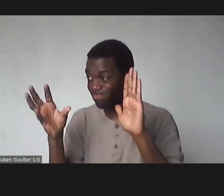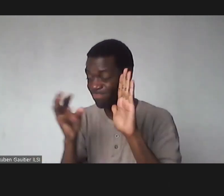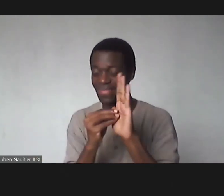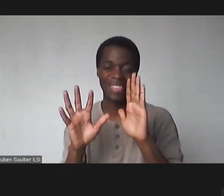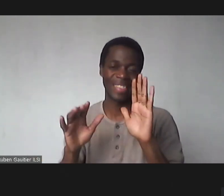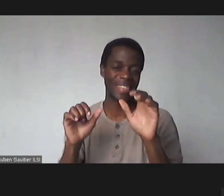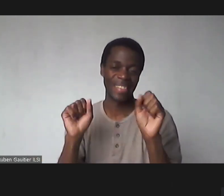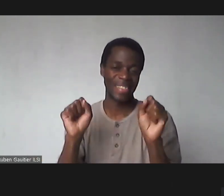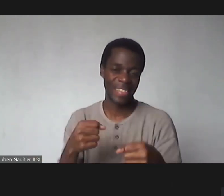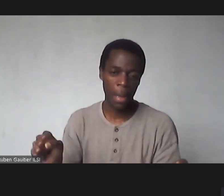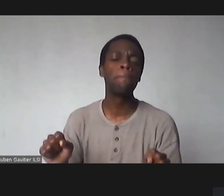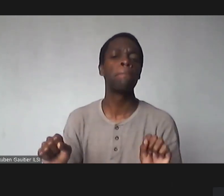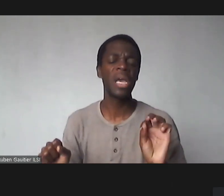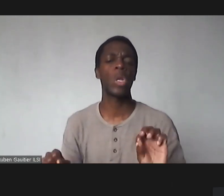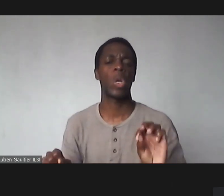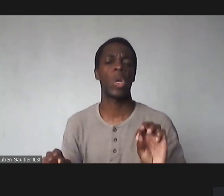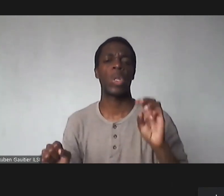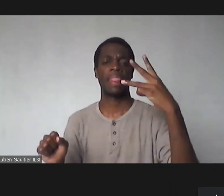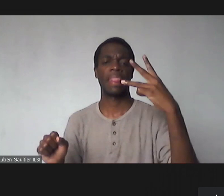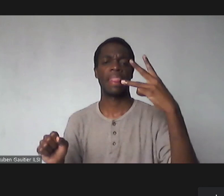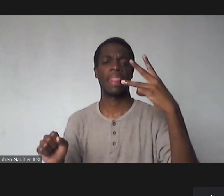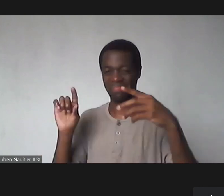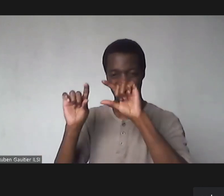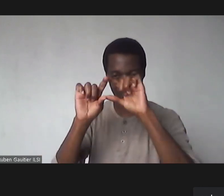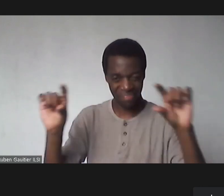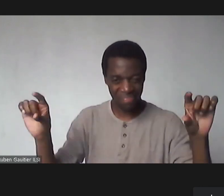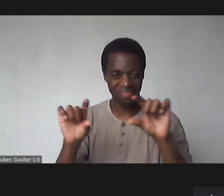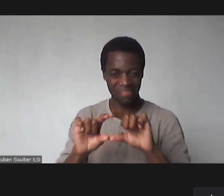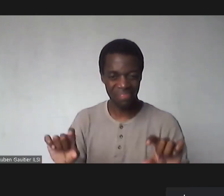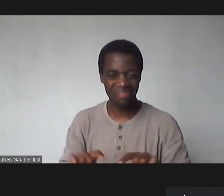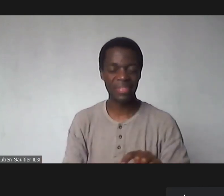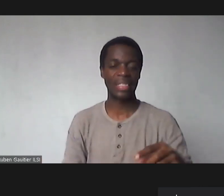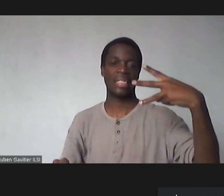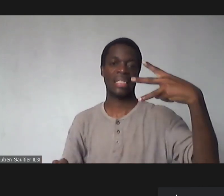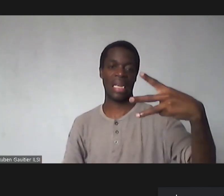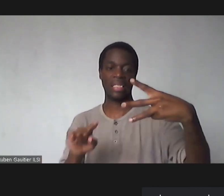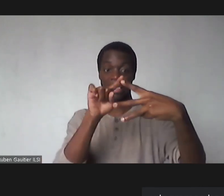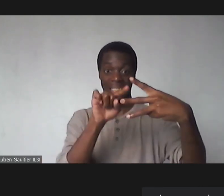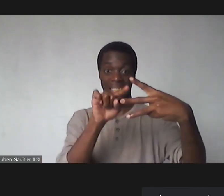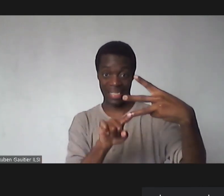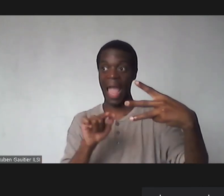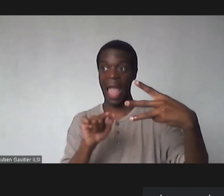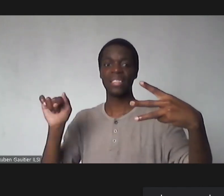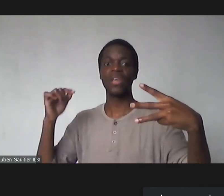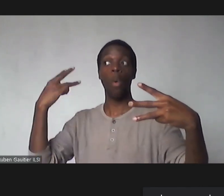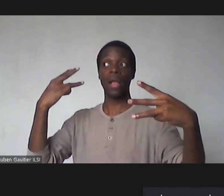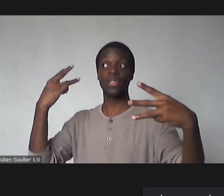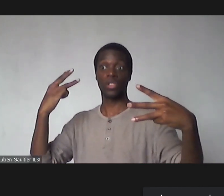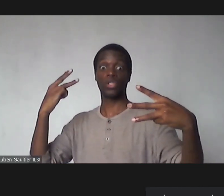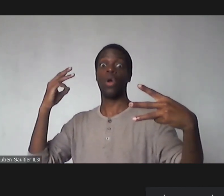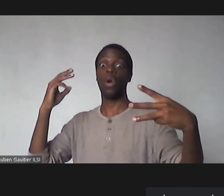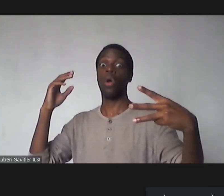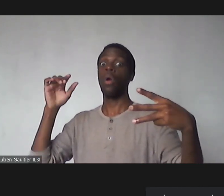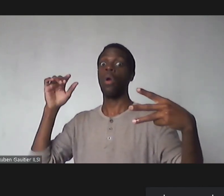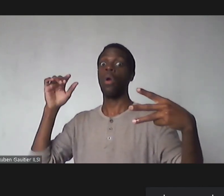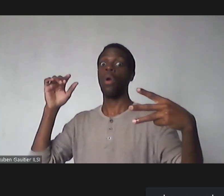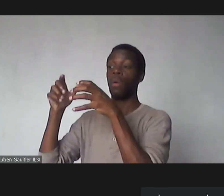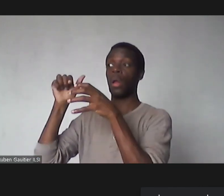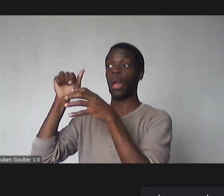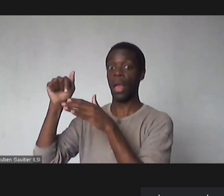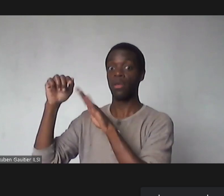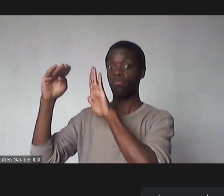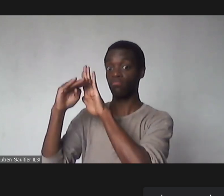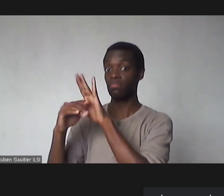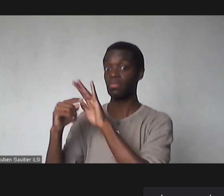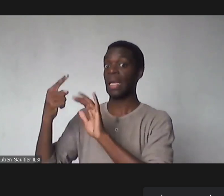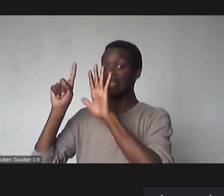preguntas hacer la gradación de las respuestas del Ocean Group, que es una forma importante porque la discapacidad para el